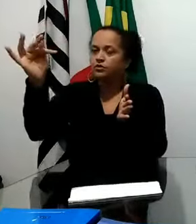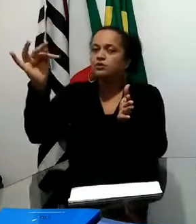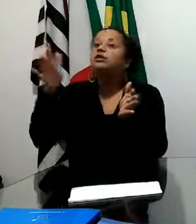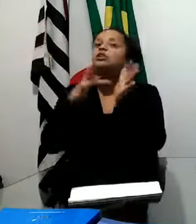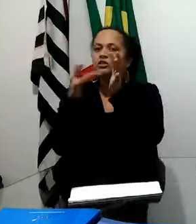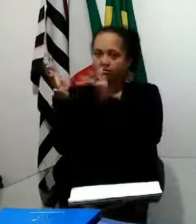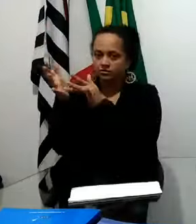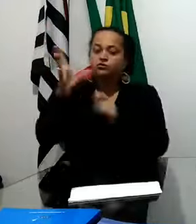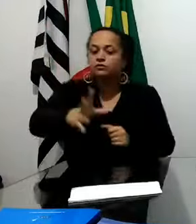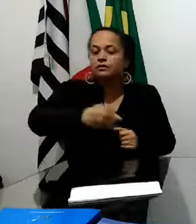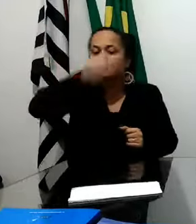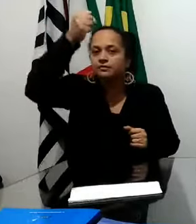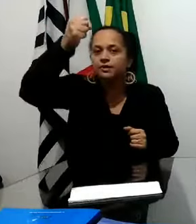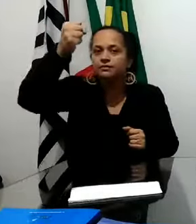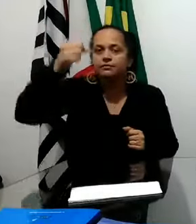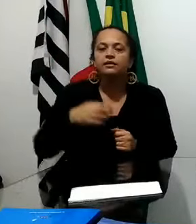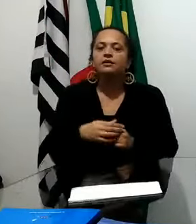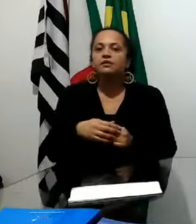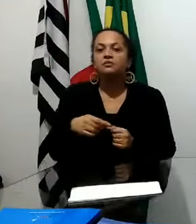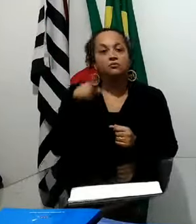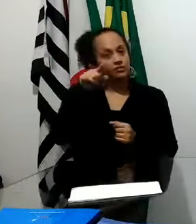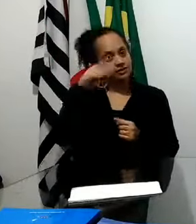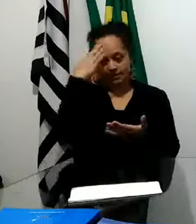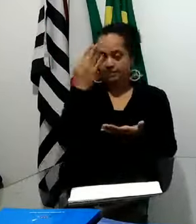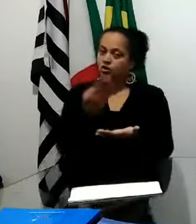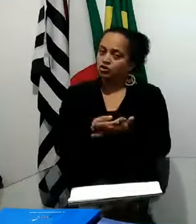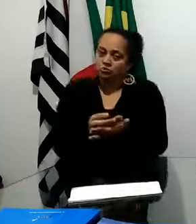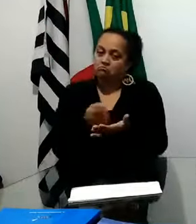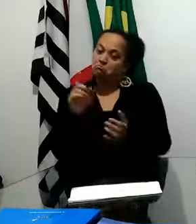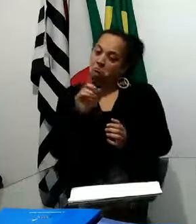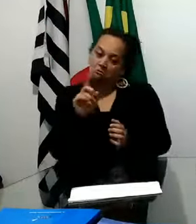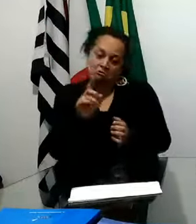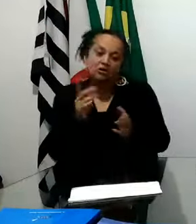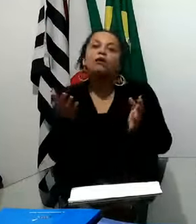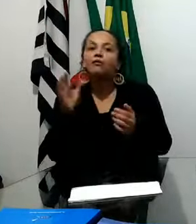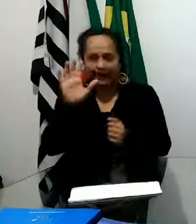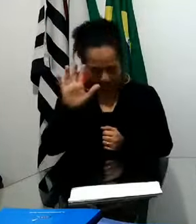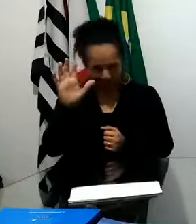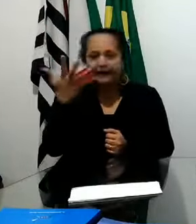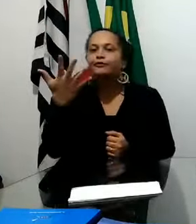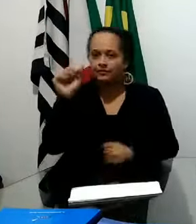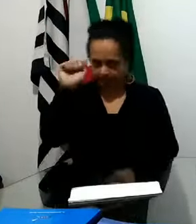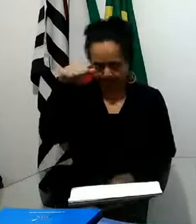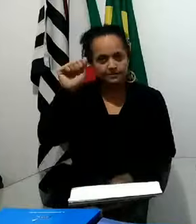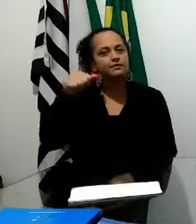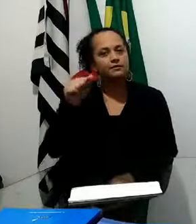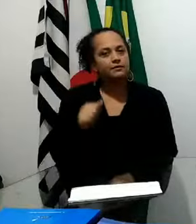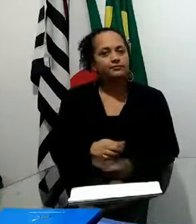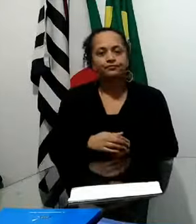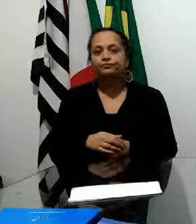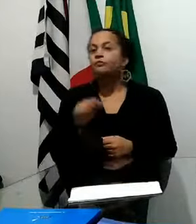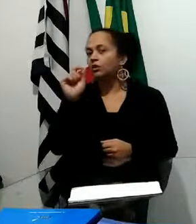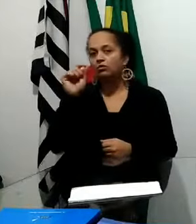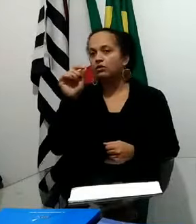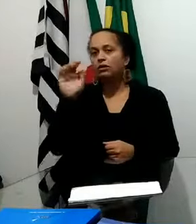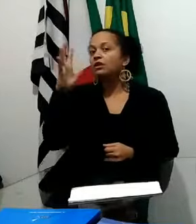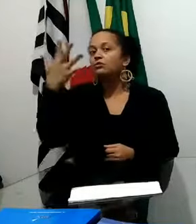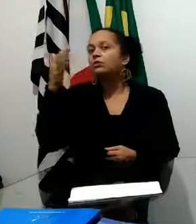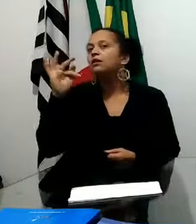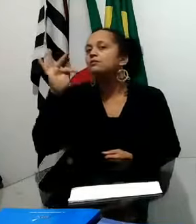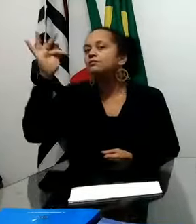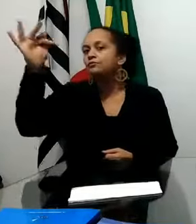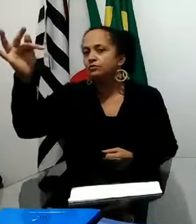Não depende de mim, de você, para que isso aconteça. Mas outros aspectos do que vai acontecer futuramente e no que diz